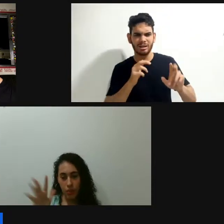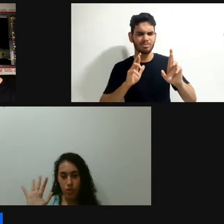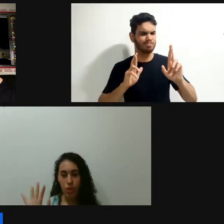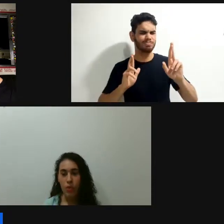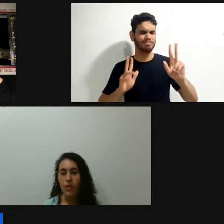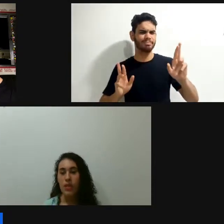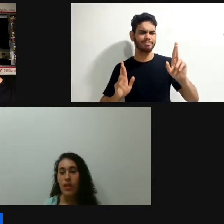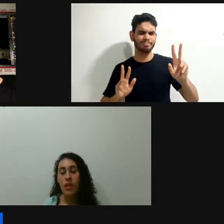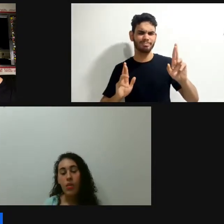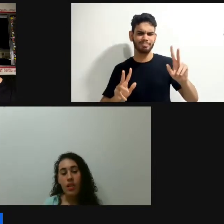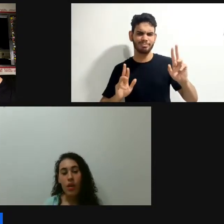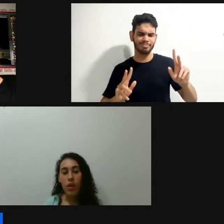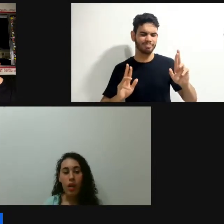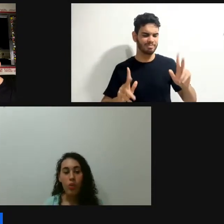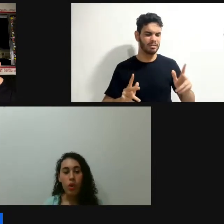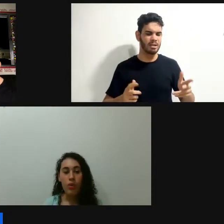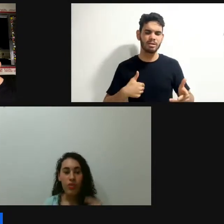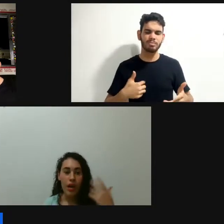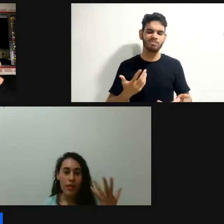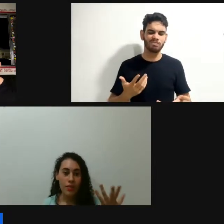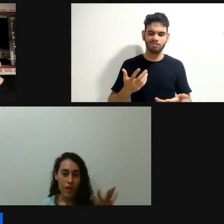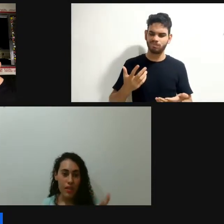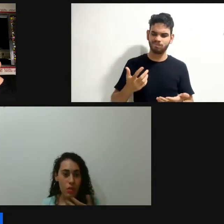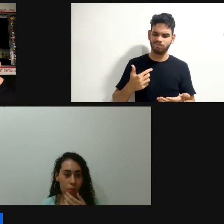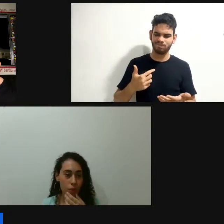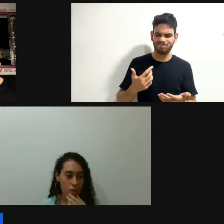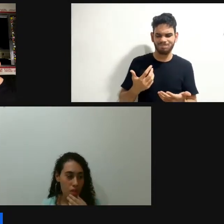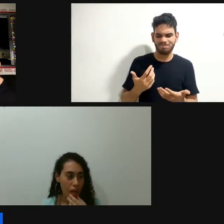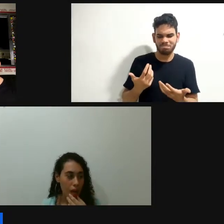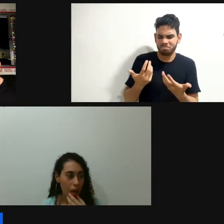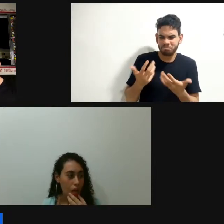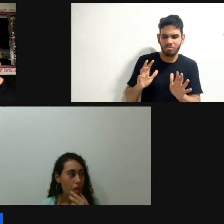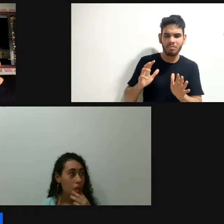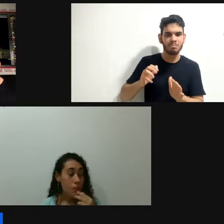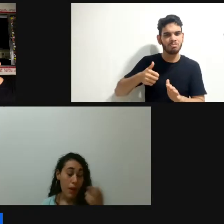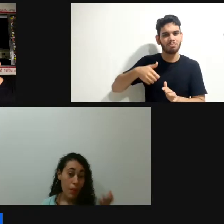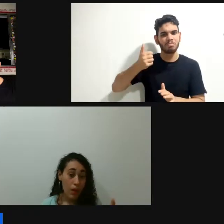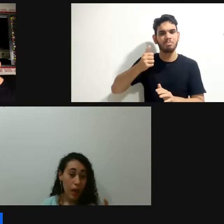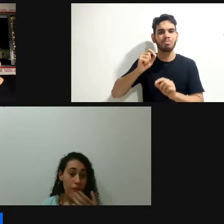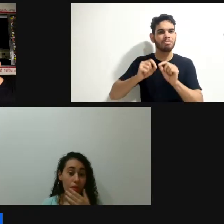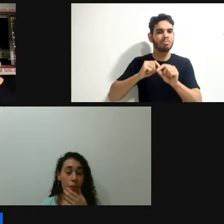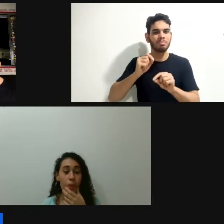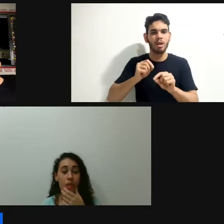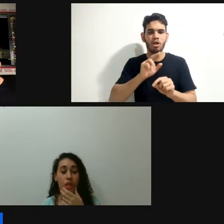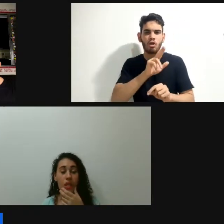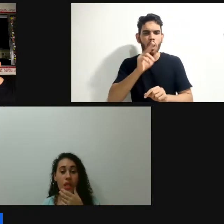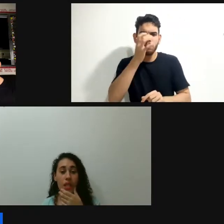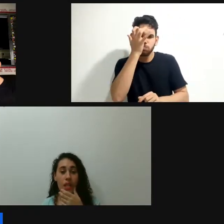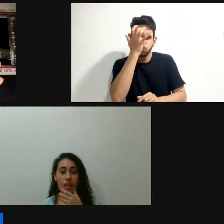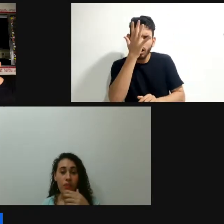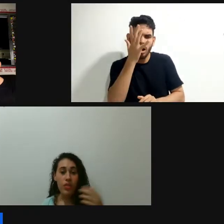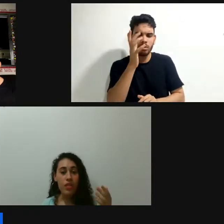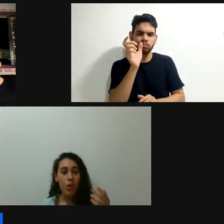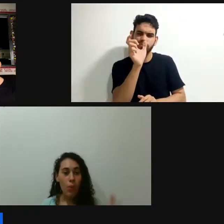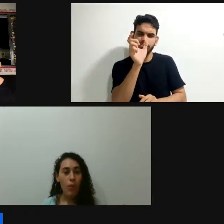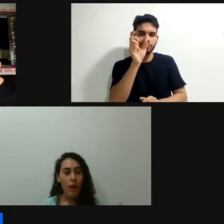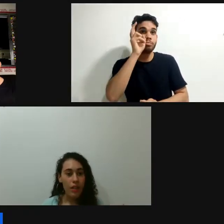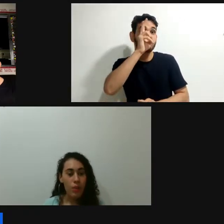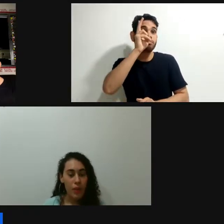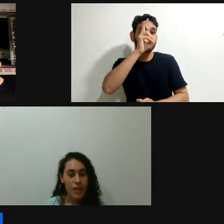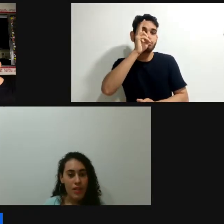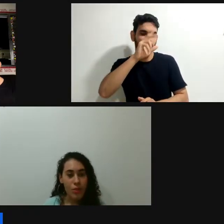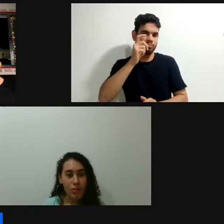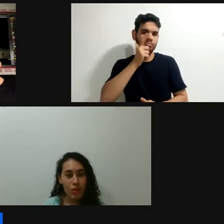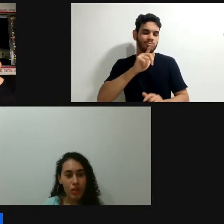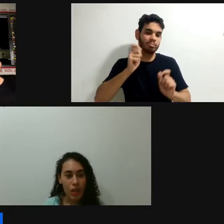e outros nomes. Eu queria colocar um nome fácil de pronunciar, memorável e que fosse comum aqui